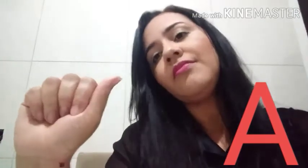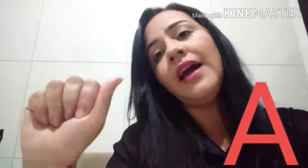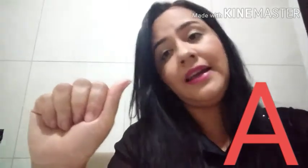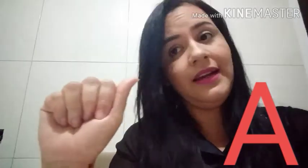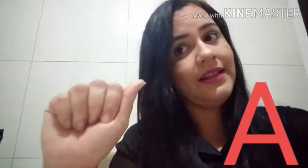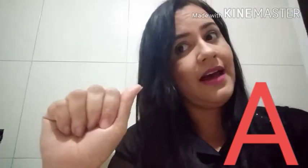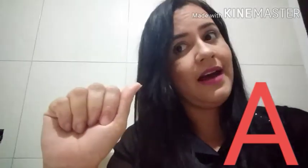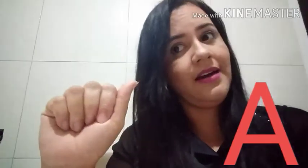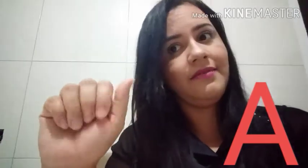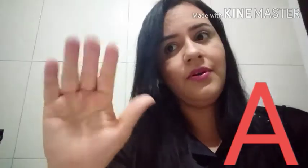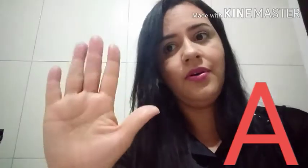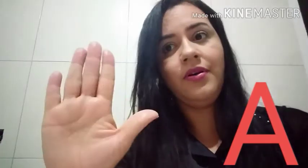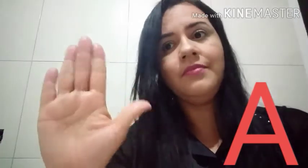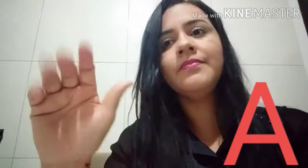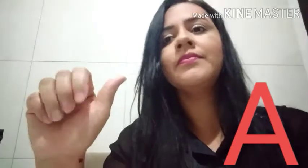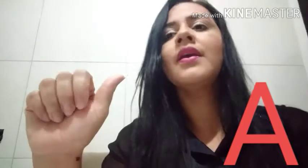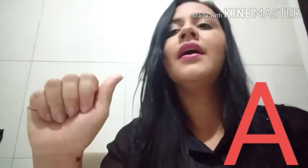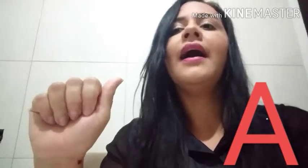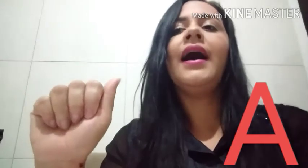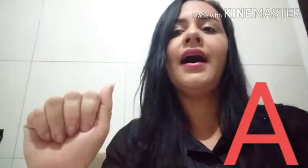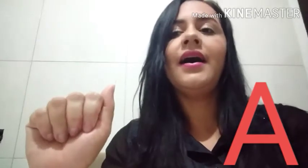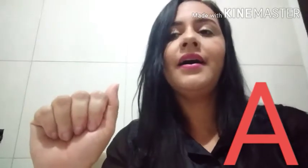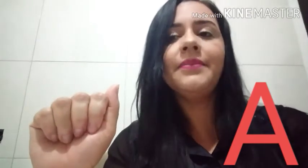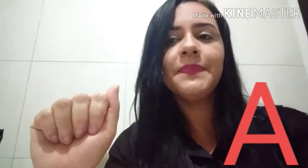Aqui é a letra A, ó. A,